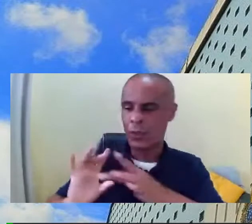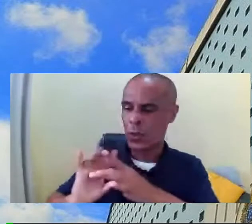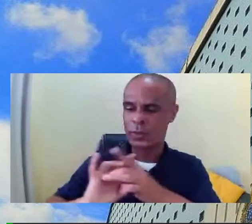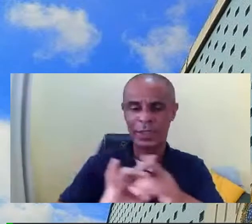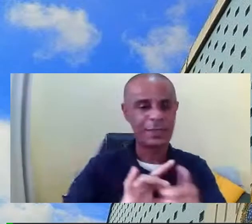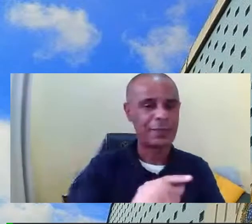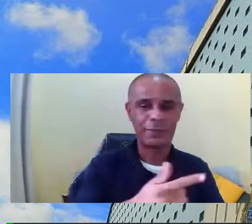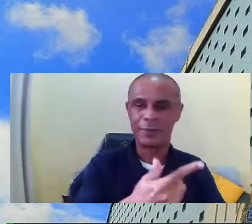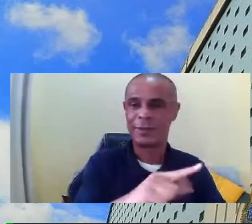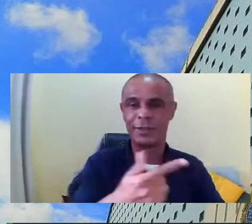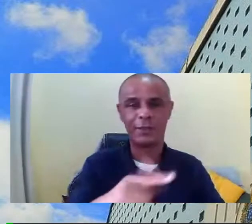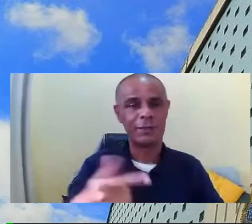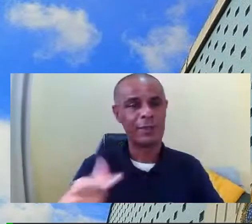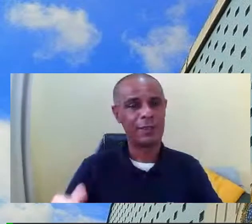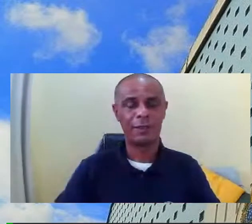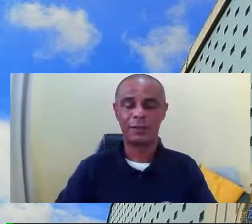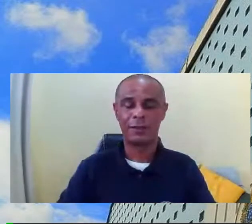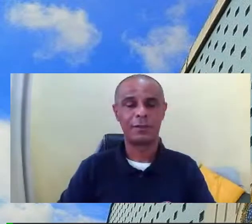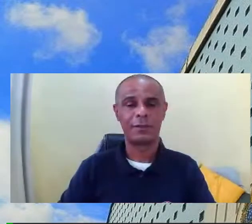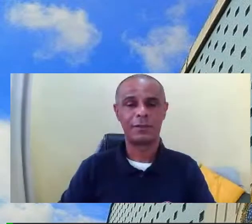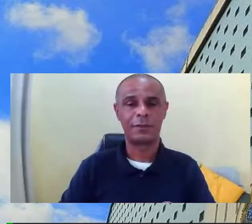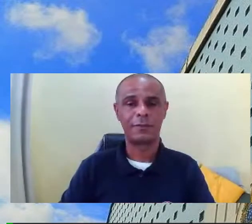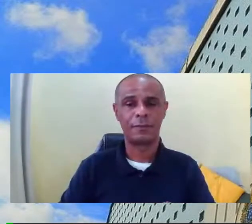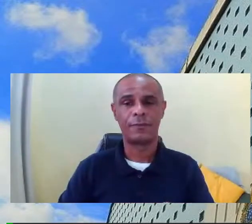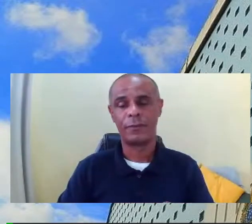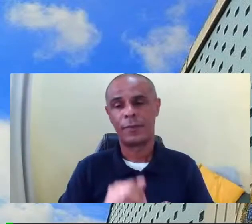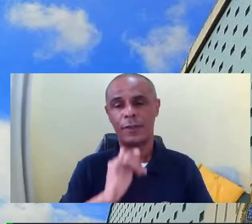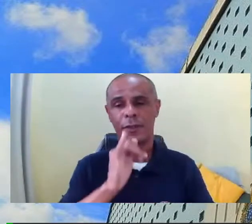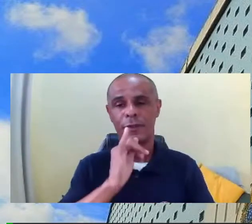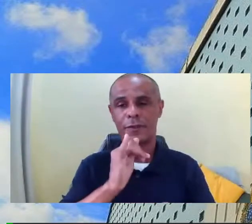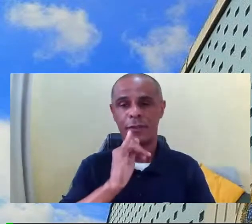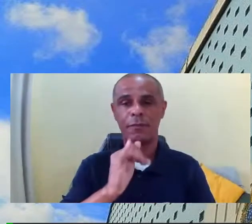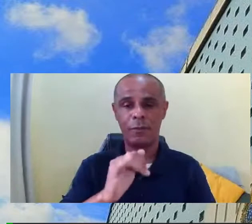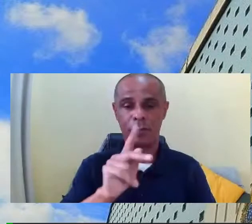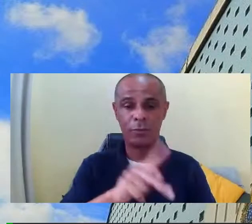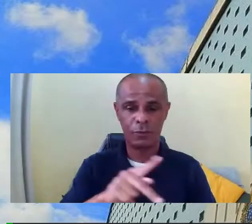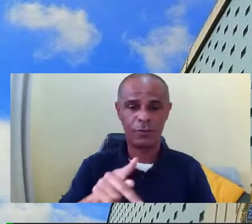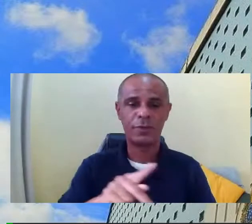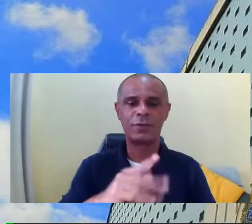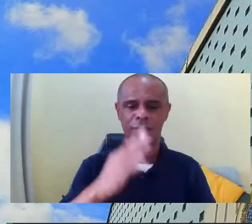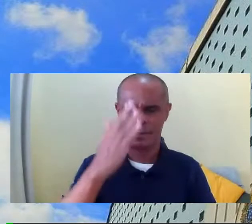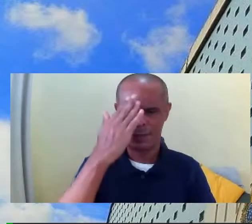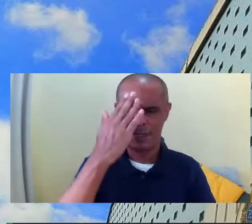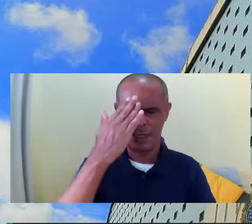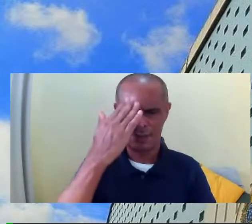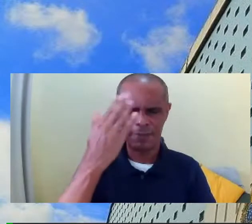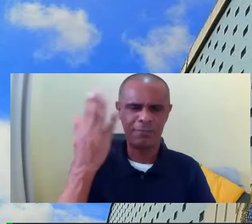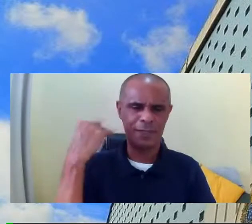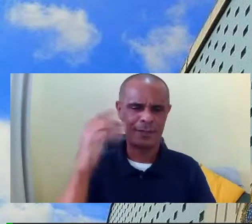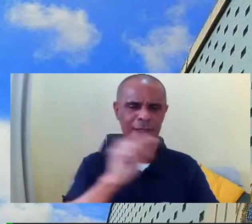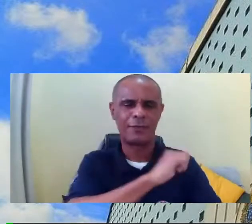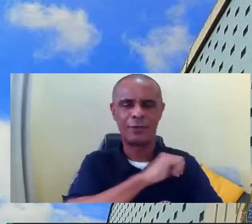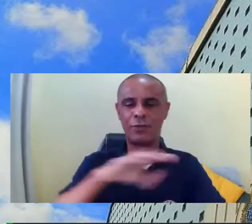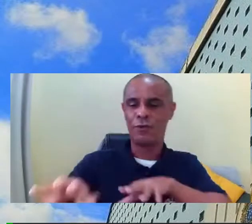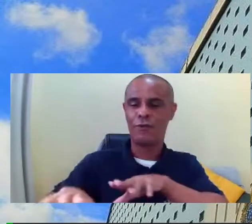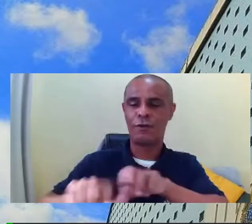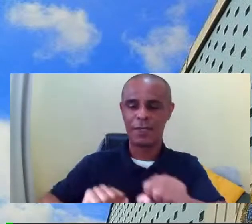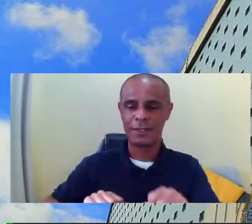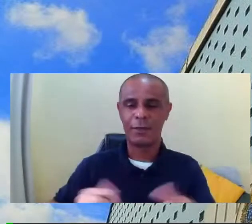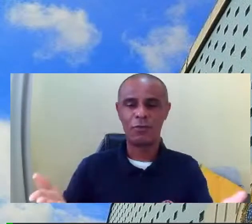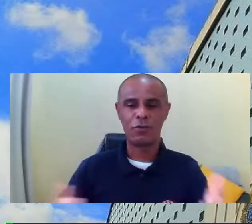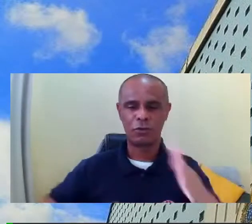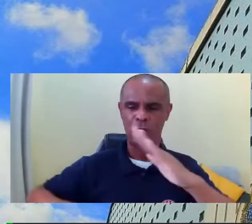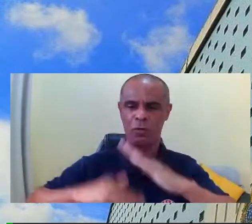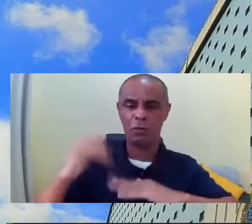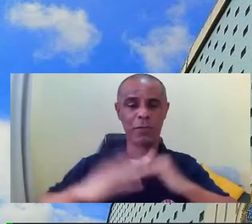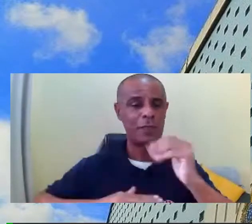engenheiros, que são técnicos altamente qualificados, sabem como foi a sua formação e sabem por que são competentes em